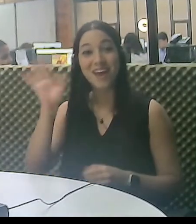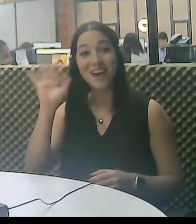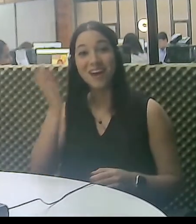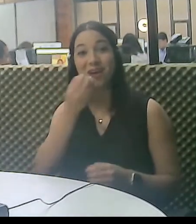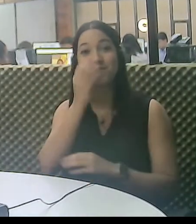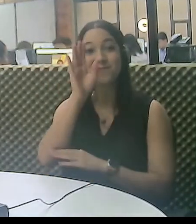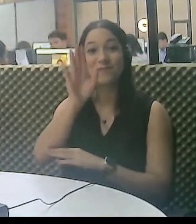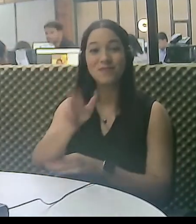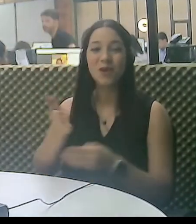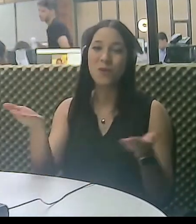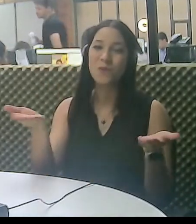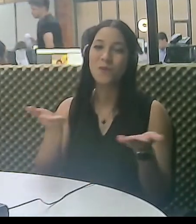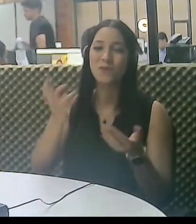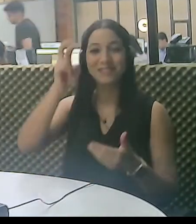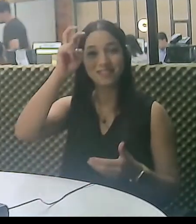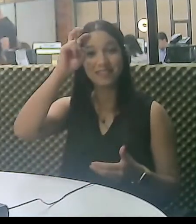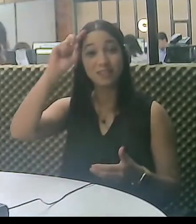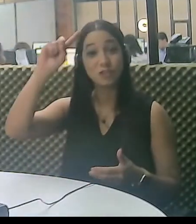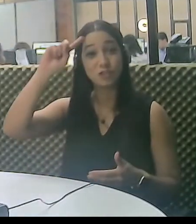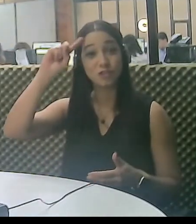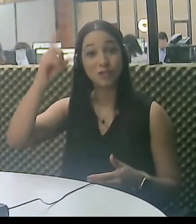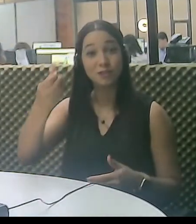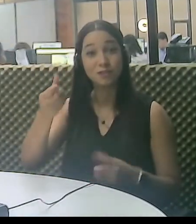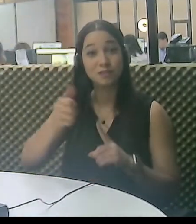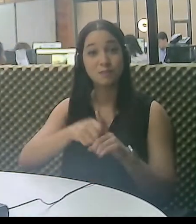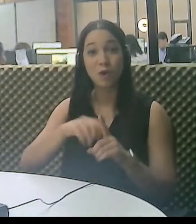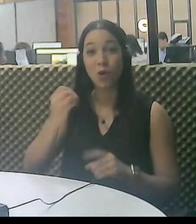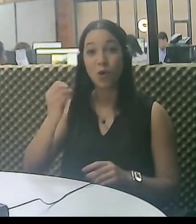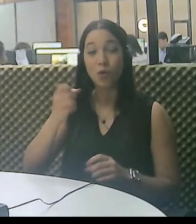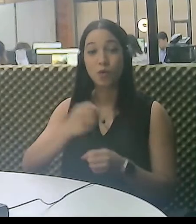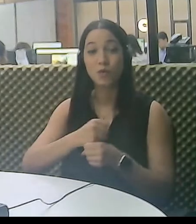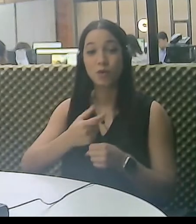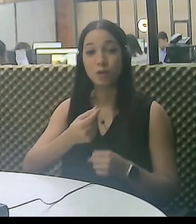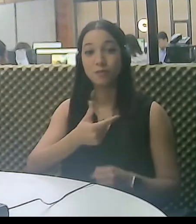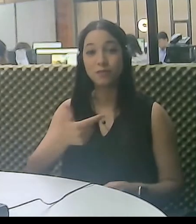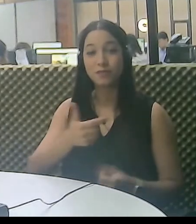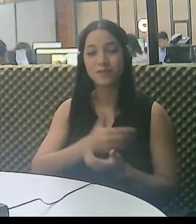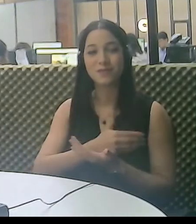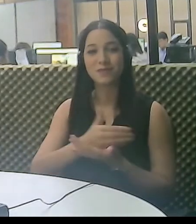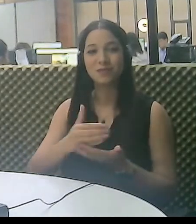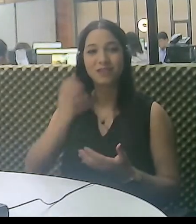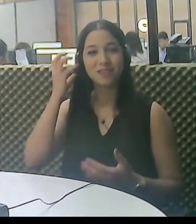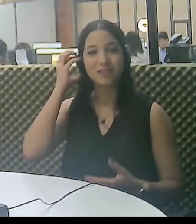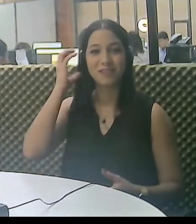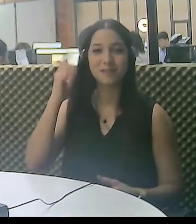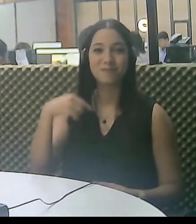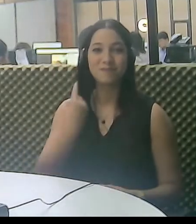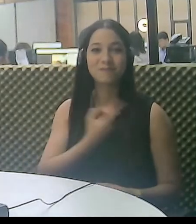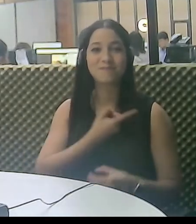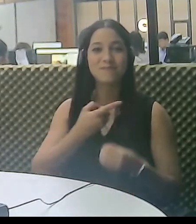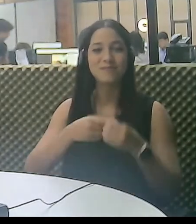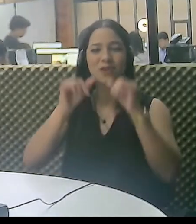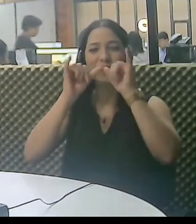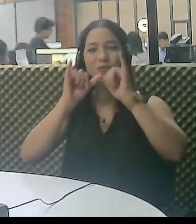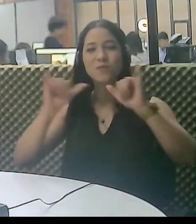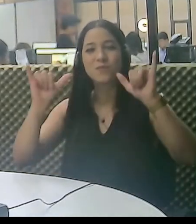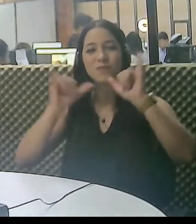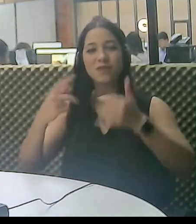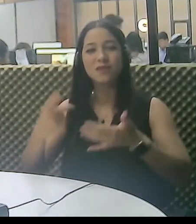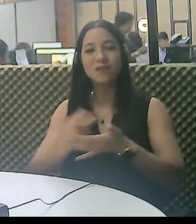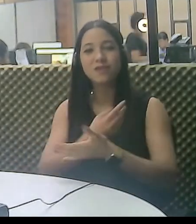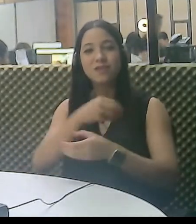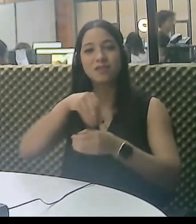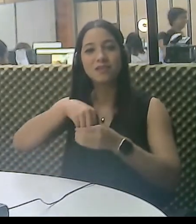Olá, boa tarde. Hoje é quinta-feira, dia 6 de outubro de 2022. Está no ar a Rádio Nossa Cidade com um boletim de notícias sobre o